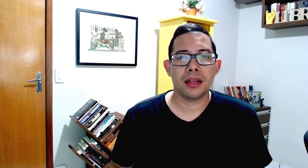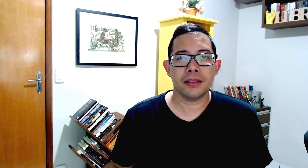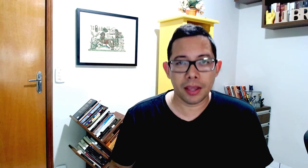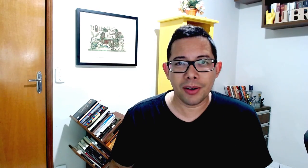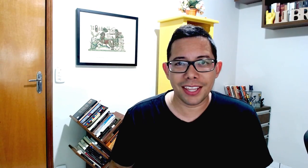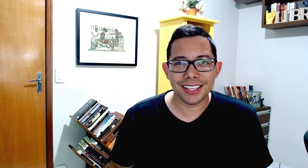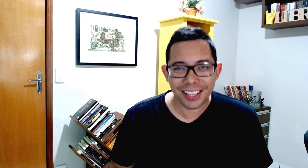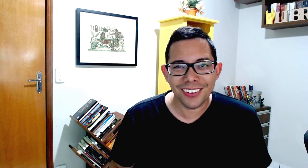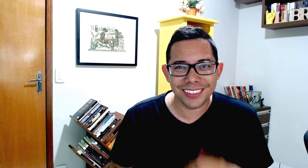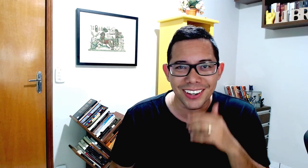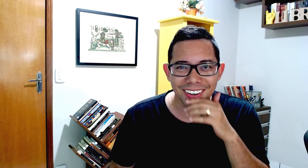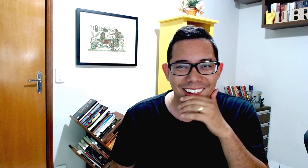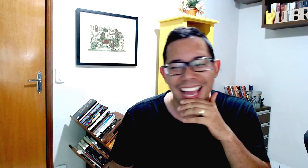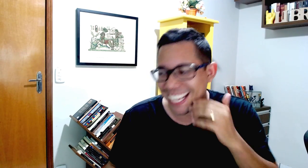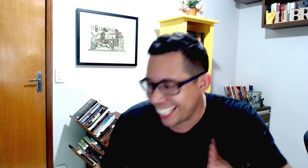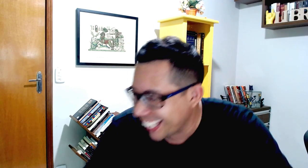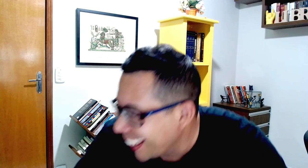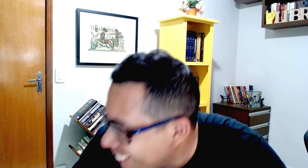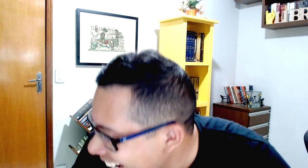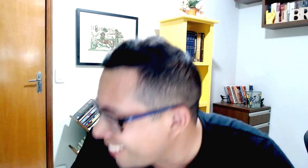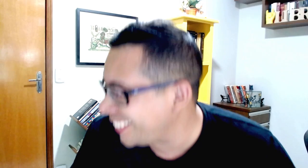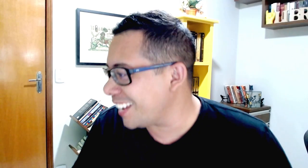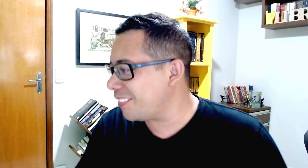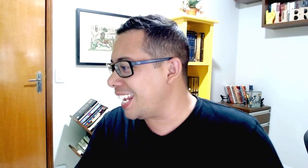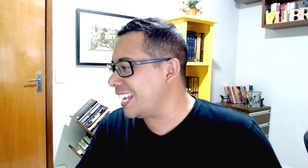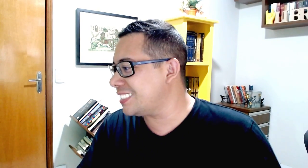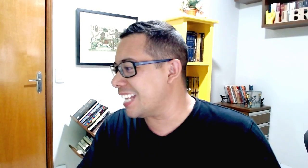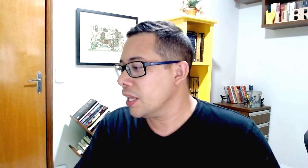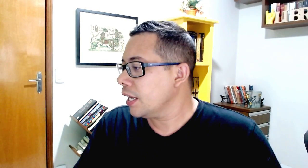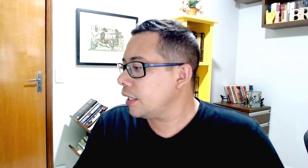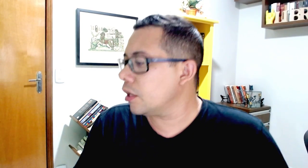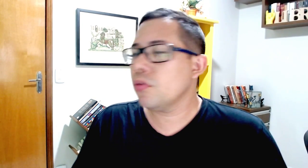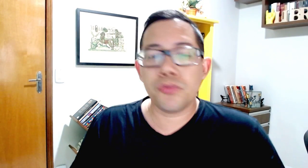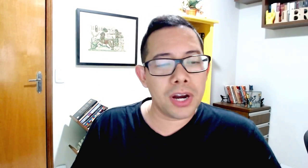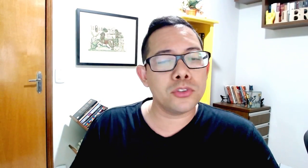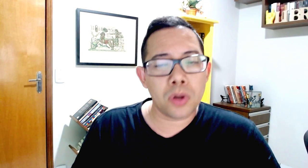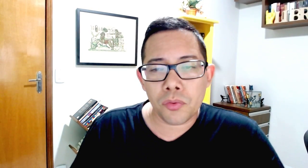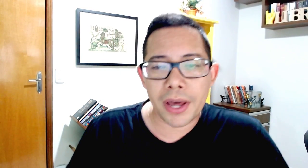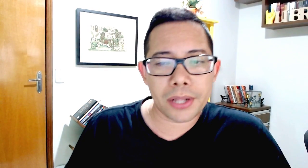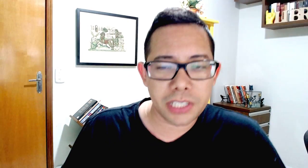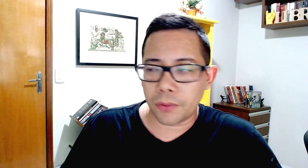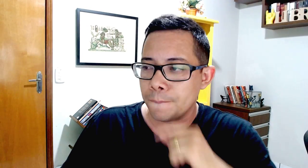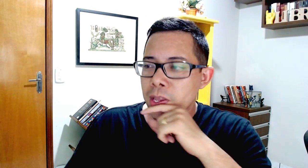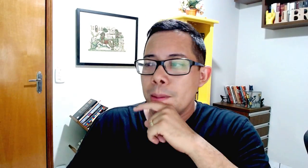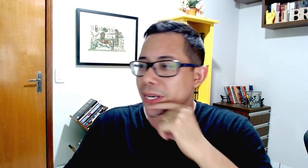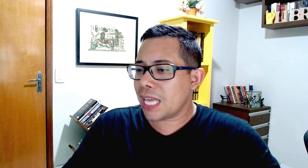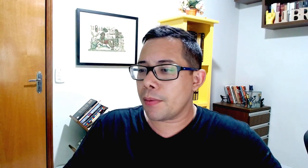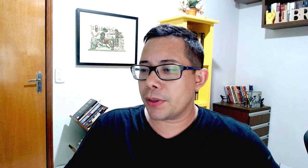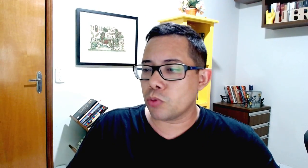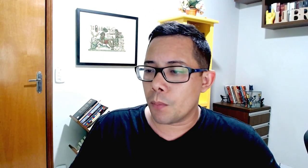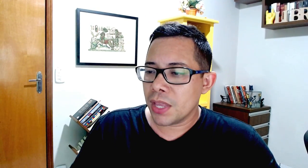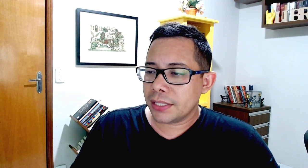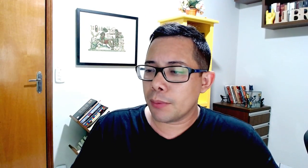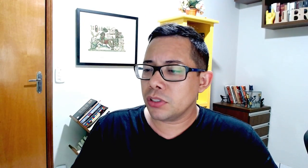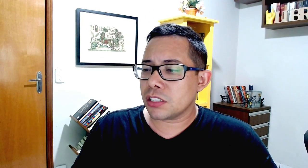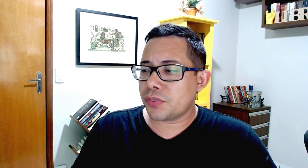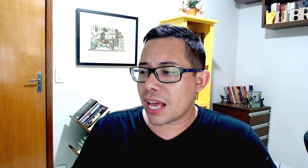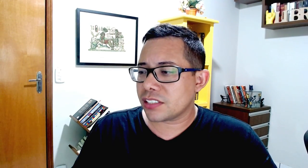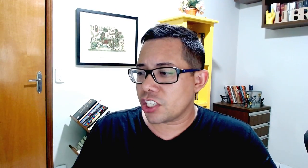e deu aí de onde aí Maravilha Beleza então Vamos louvar ao Senhor presente pessoal tem muitas frases